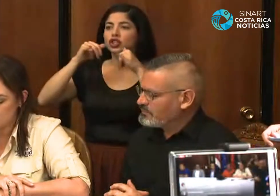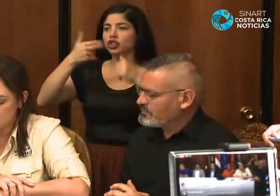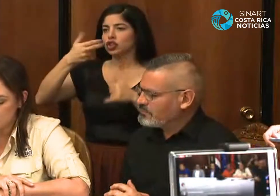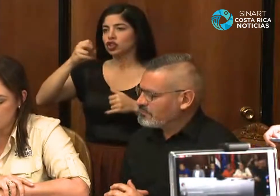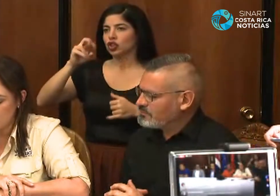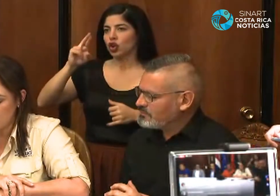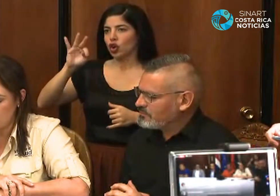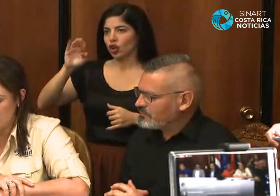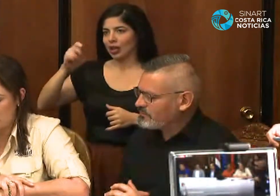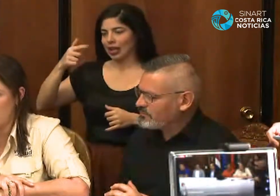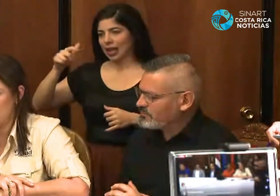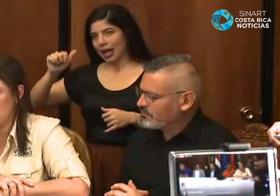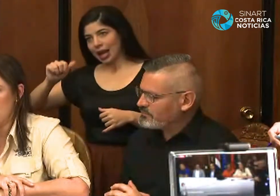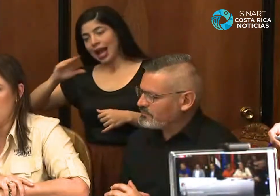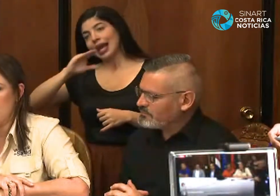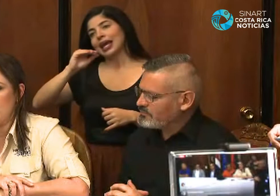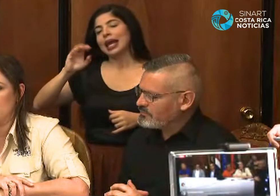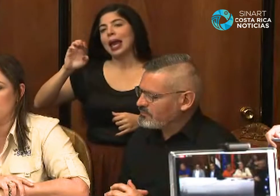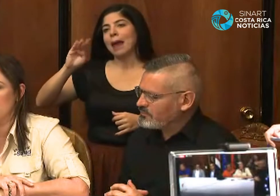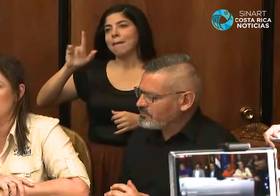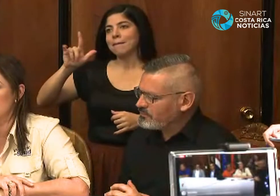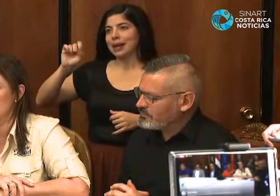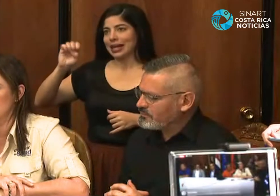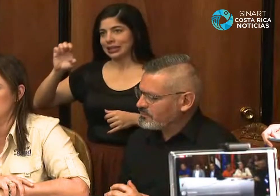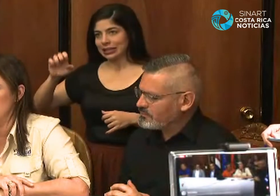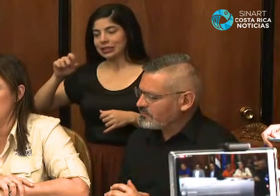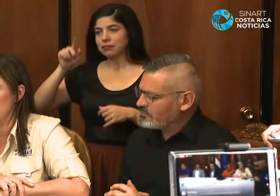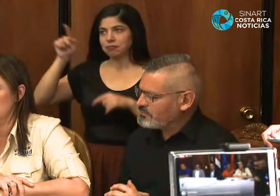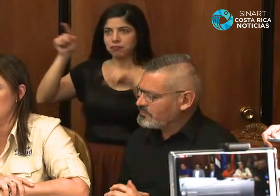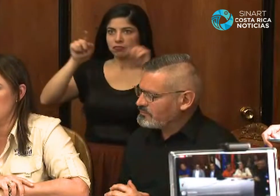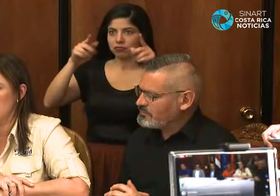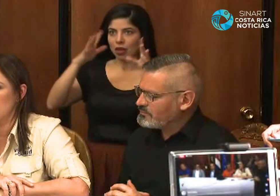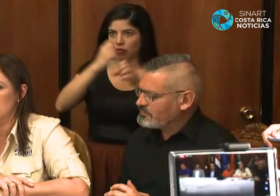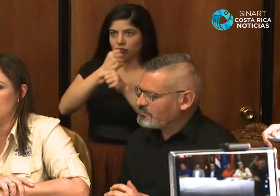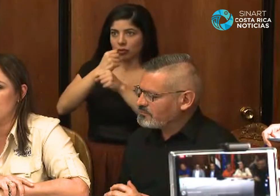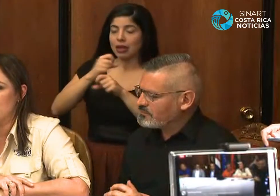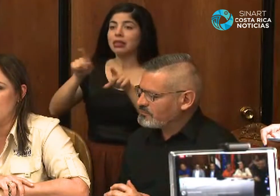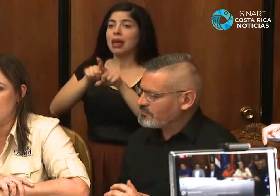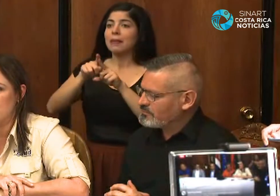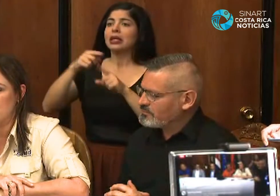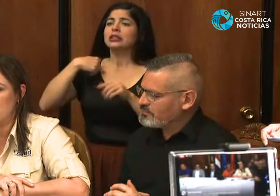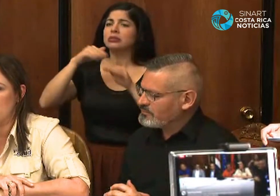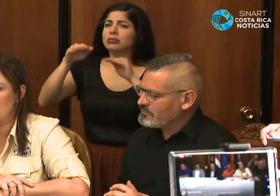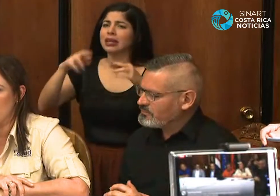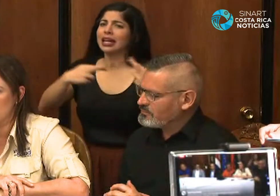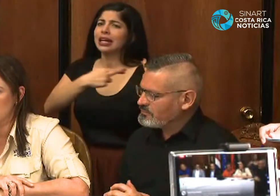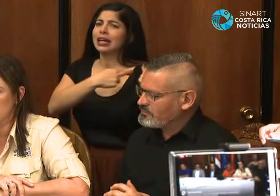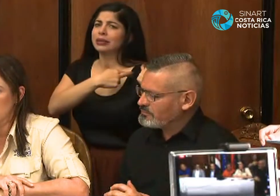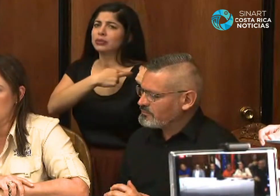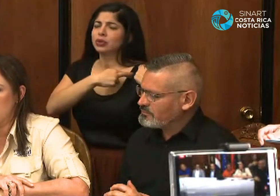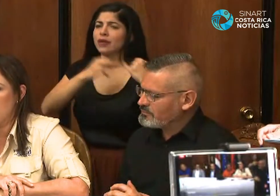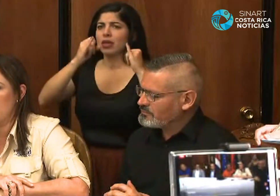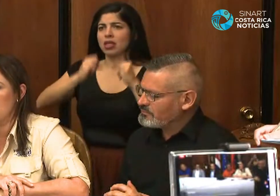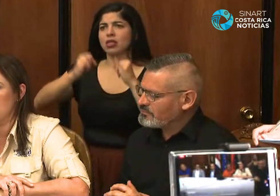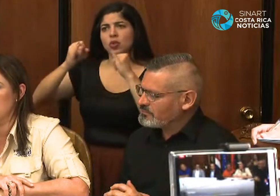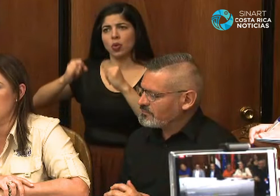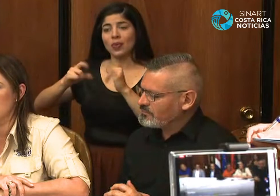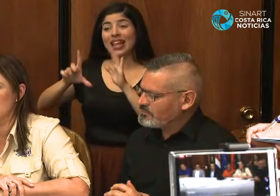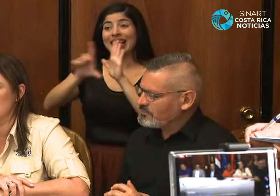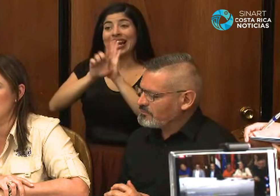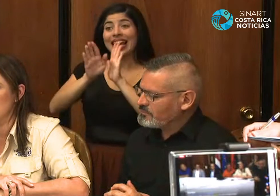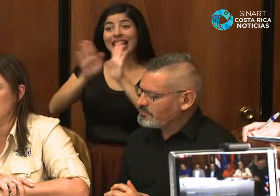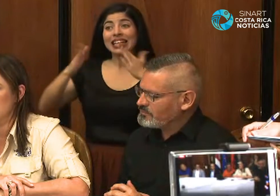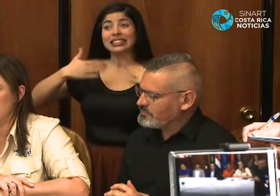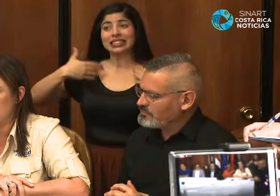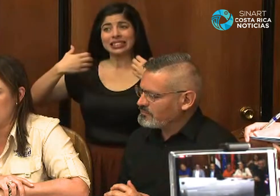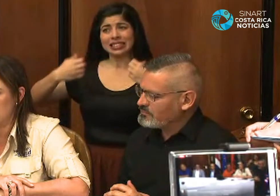Repase. Y finalmente, yo me uno al llamado de responsabilidad individual. La Ley General de Salud